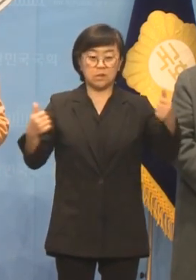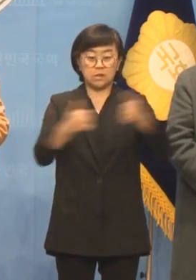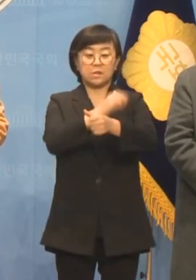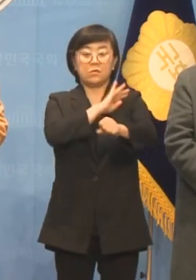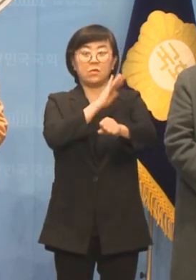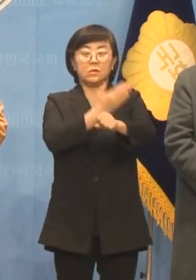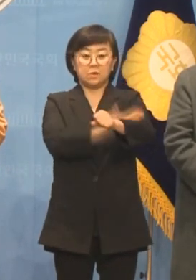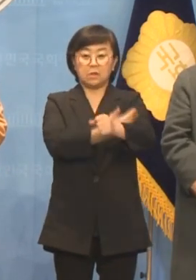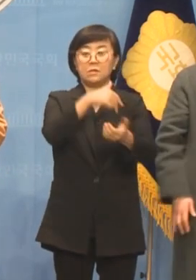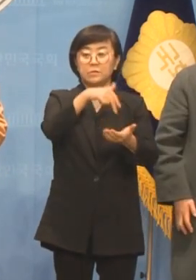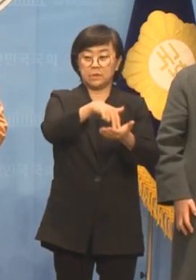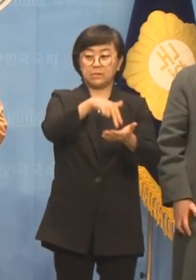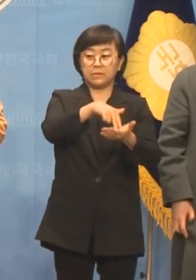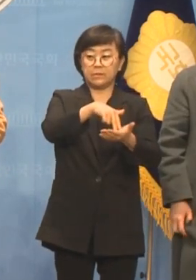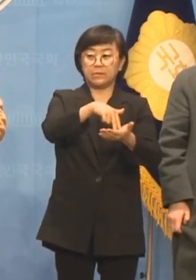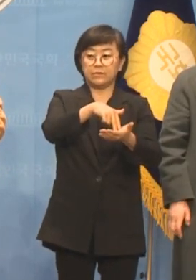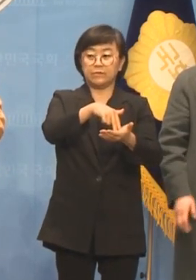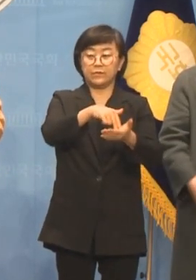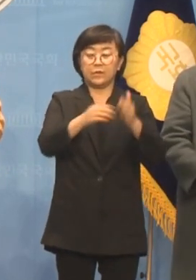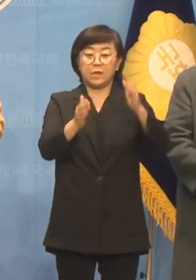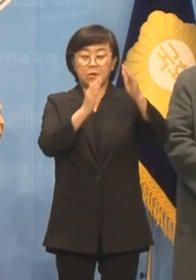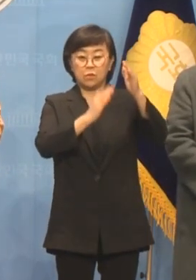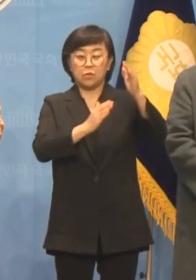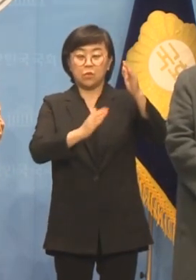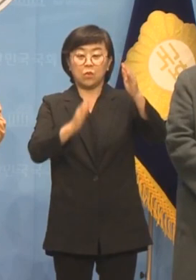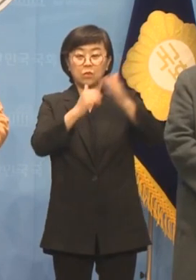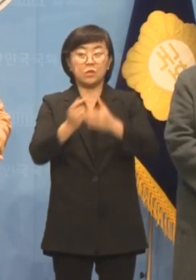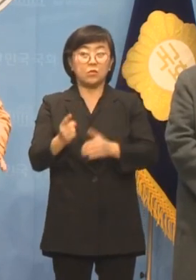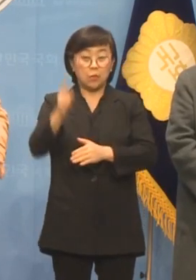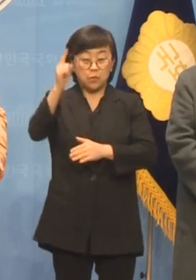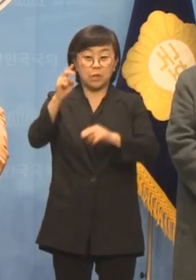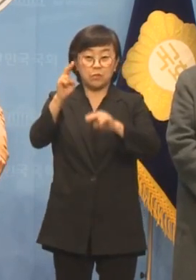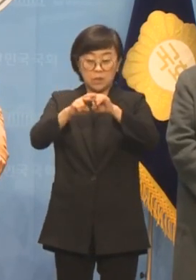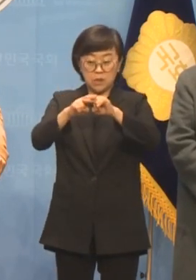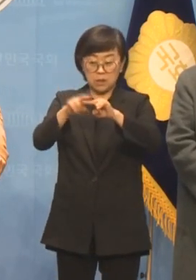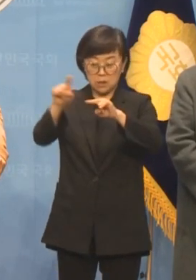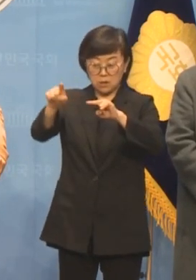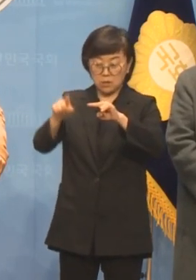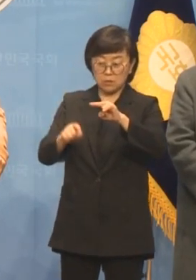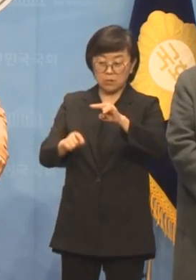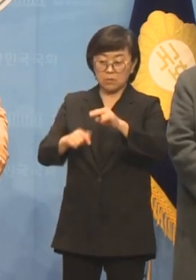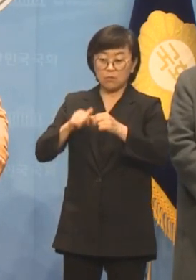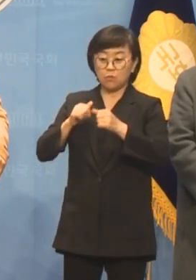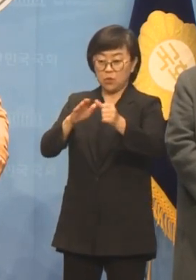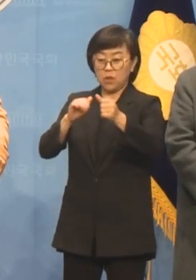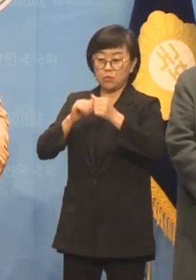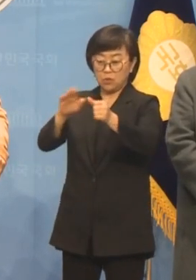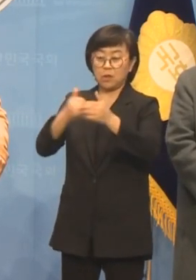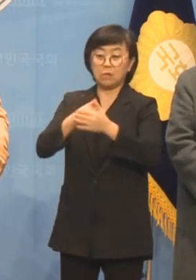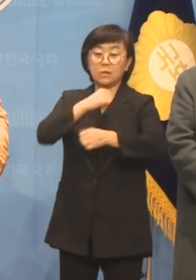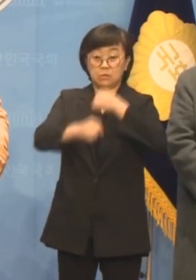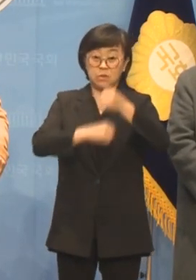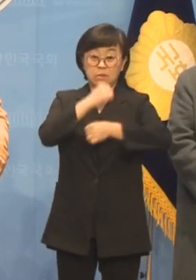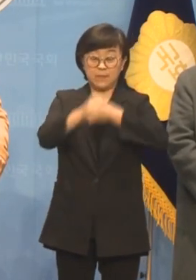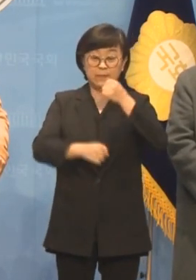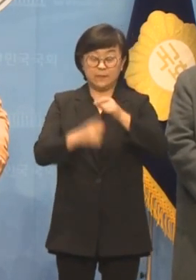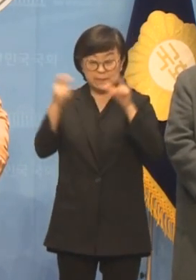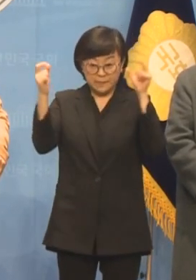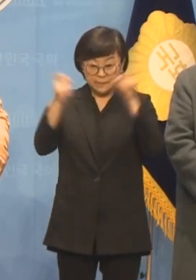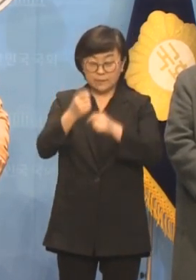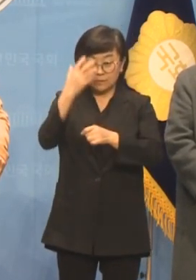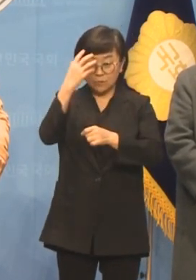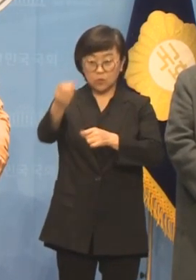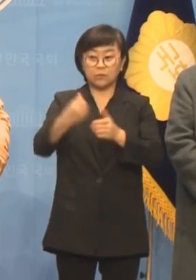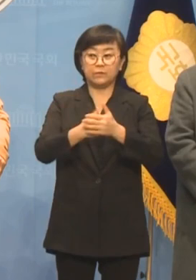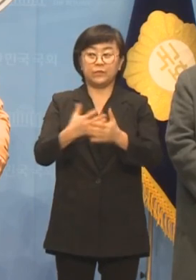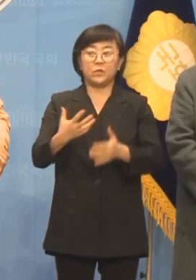인사권자의 위치에서 고위직 인사를 주무르는 그런 모습을 제가 지근거리에서 보고 경악을